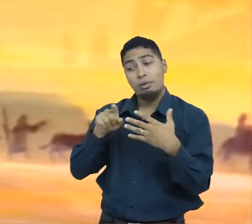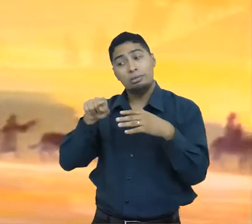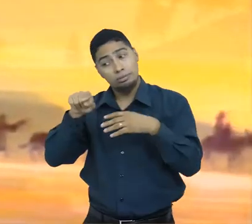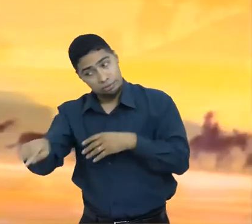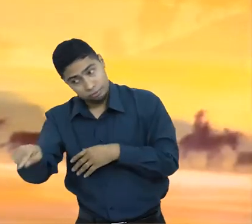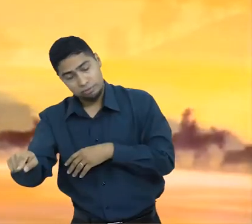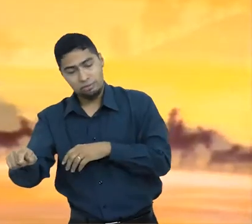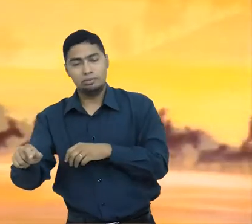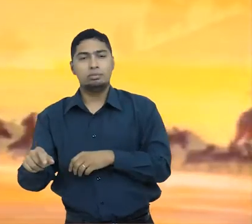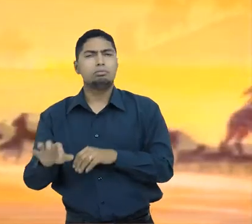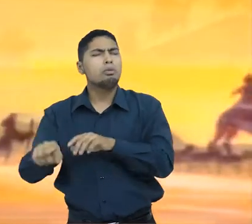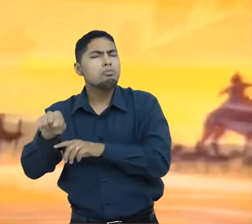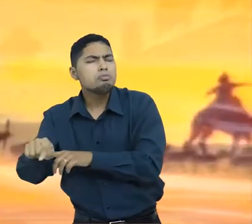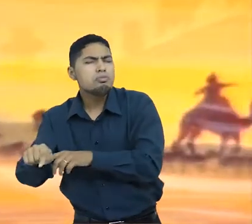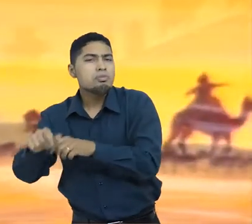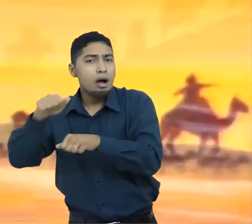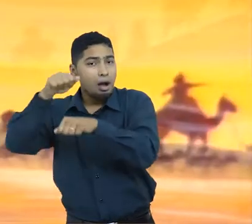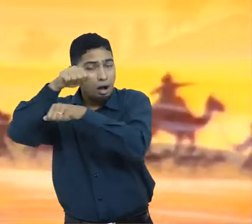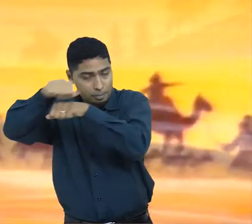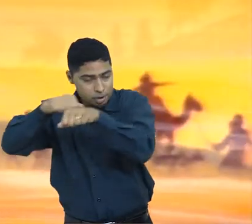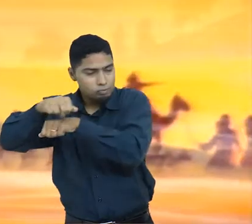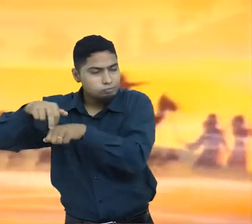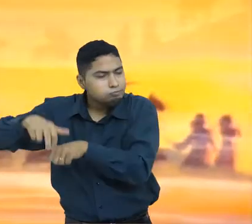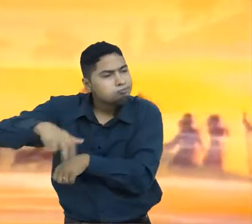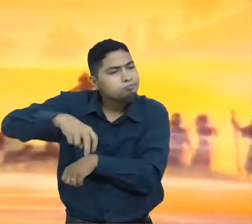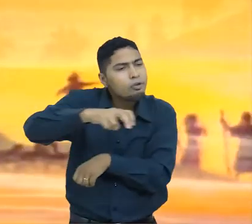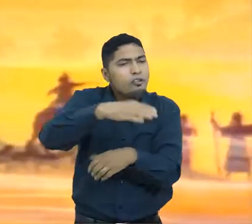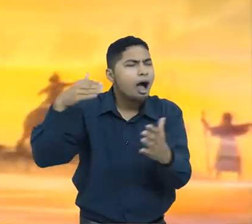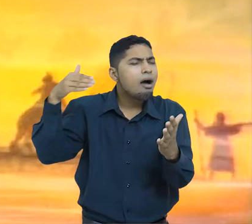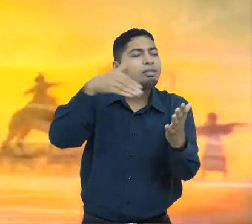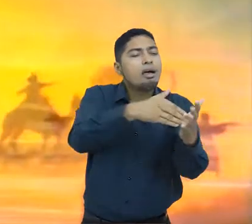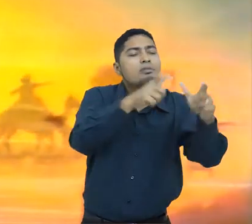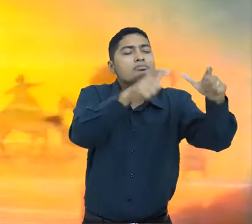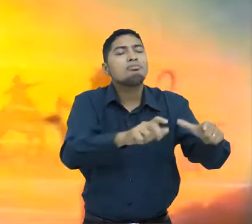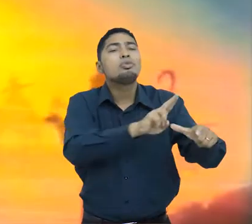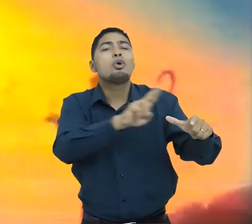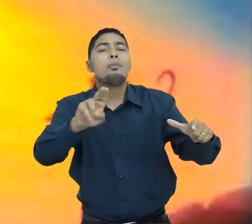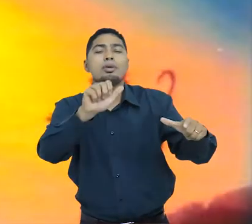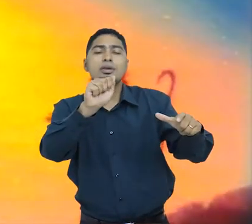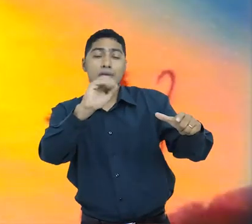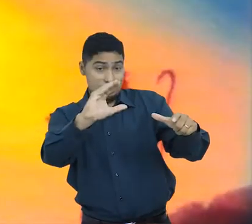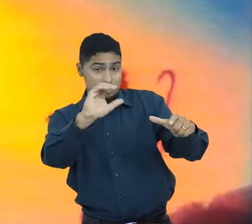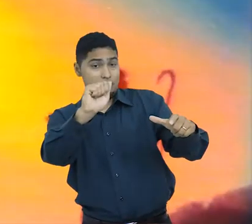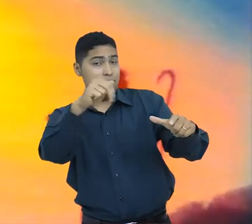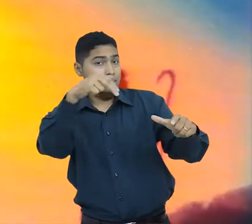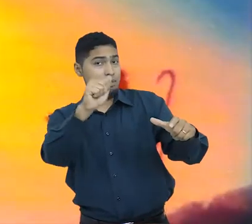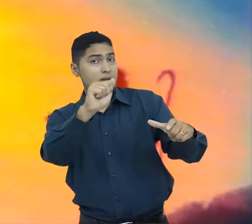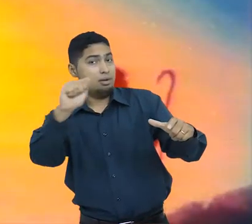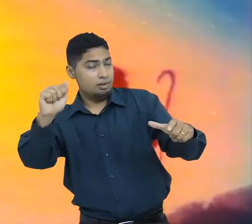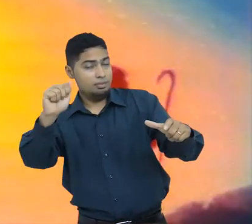Abrão partiu e chegou a um lugar chamado Canaã. Deus apareceu mais uma vez a Abrão e lhe disse: